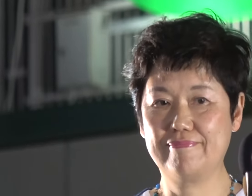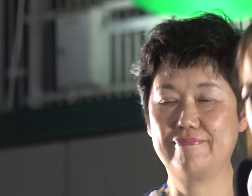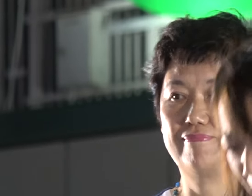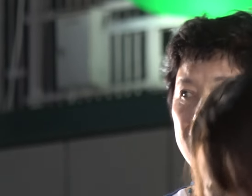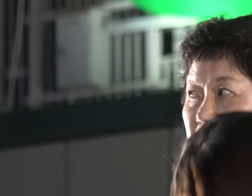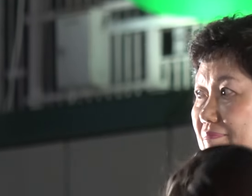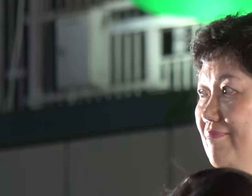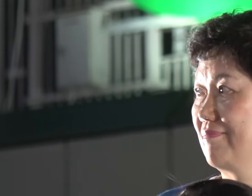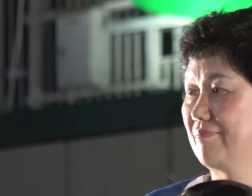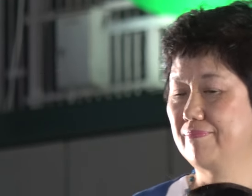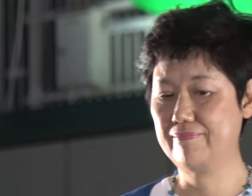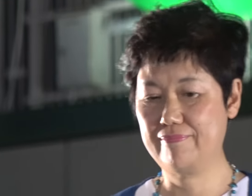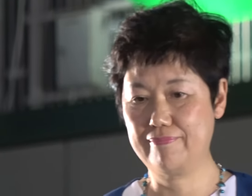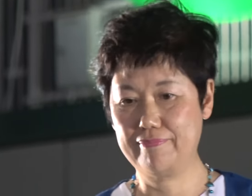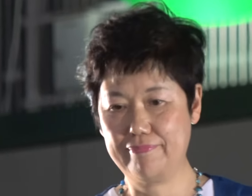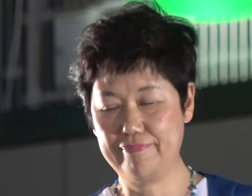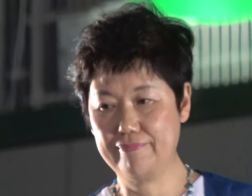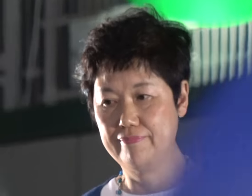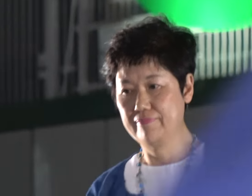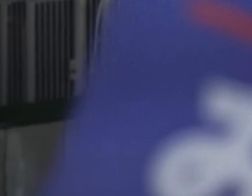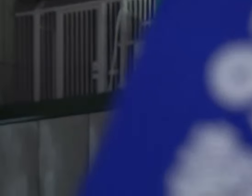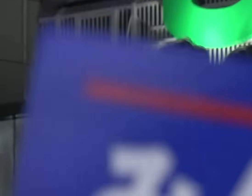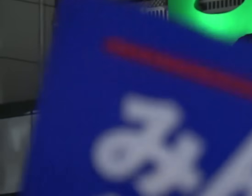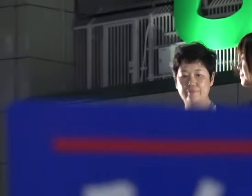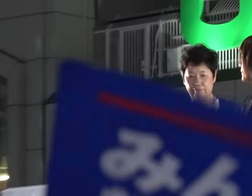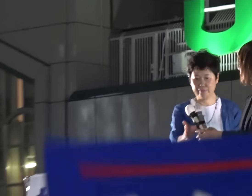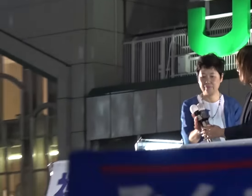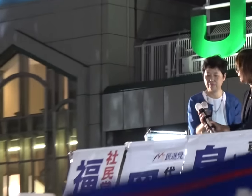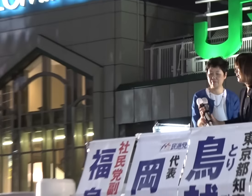ます。よろしくお願い申し上げます。ありがとうございました。